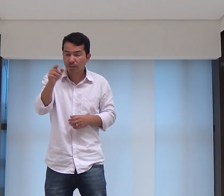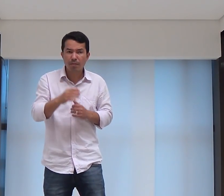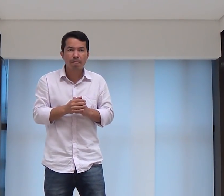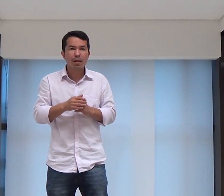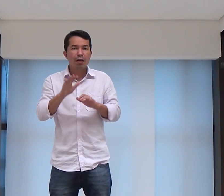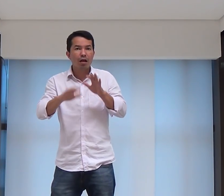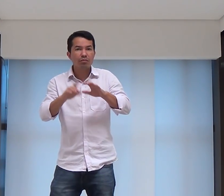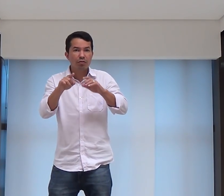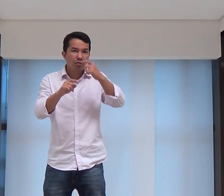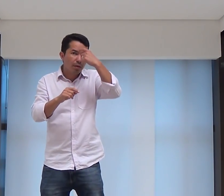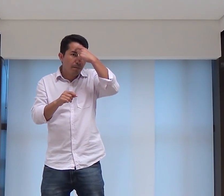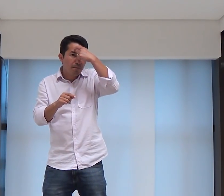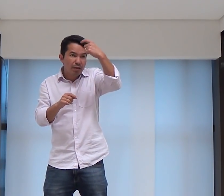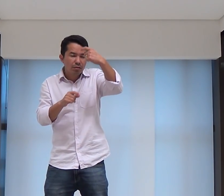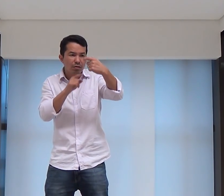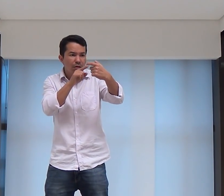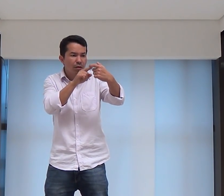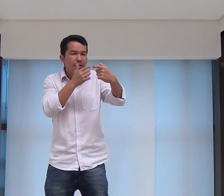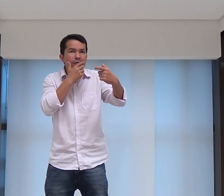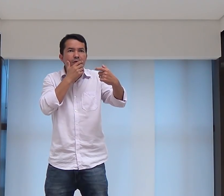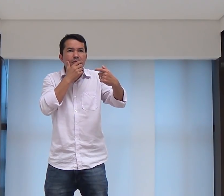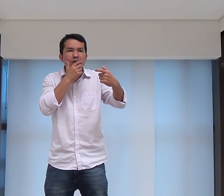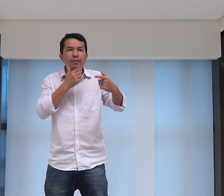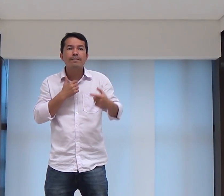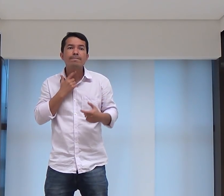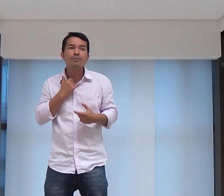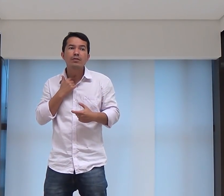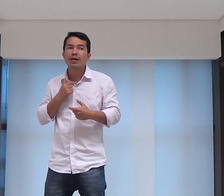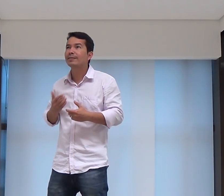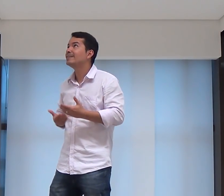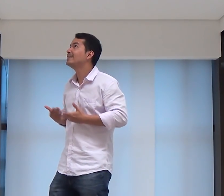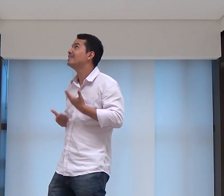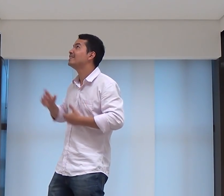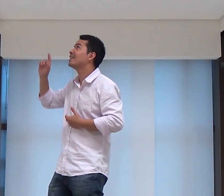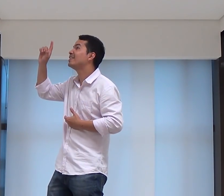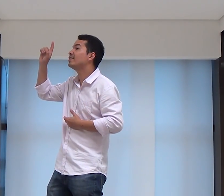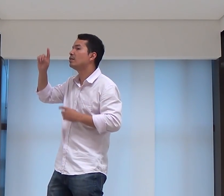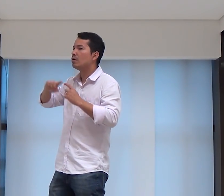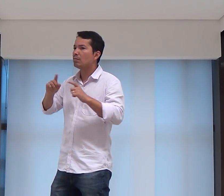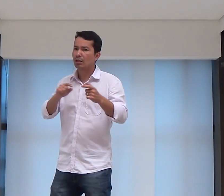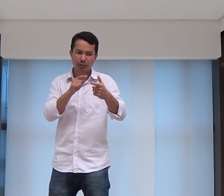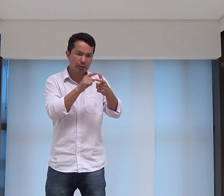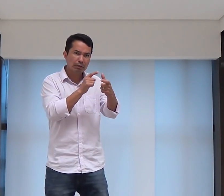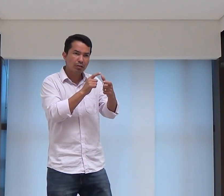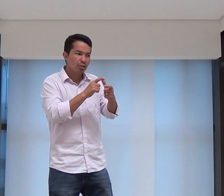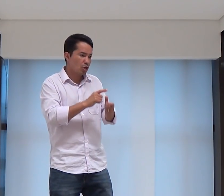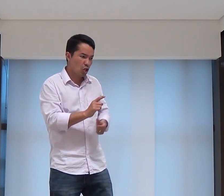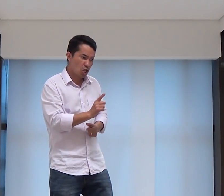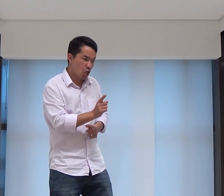Já percebeu? Que às vezes você quer servir a Deus,